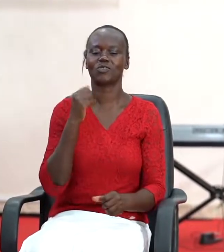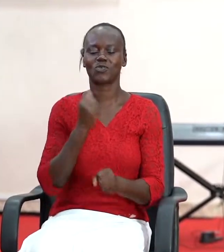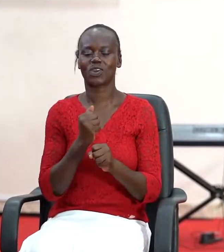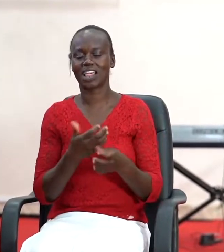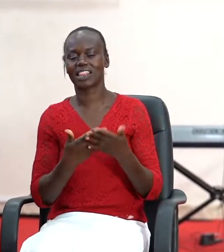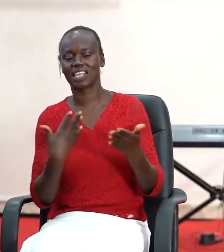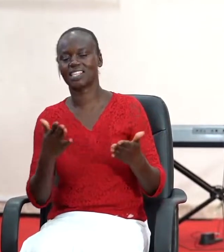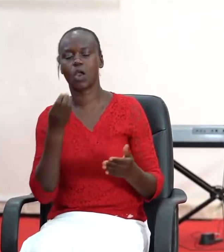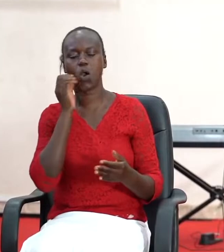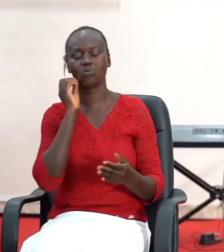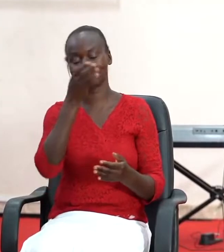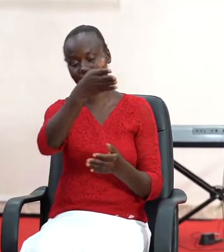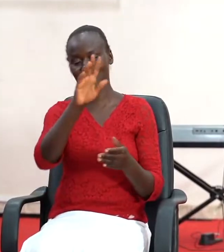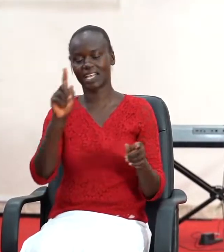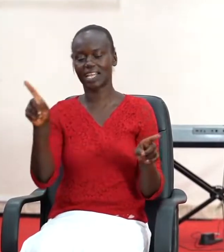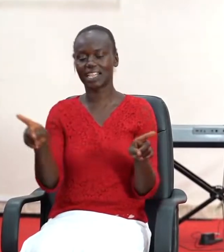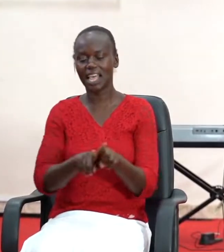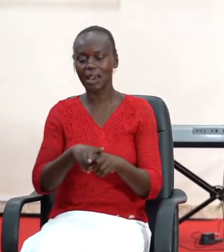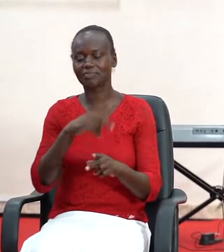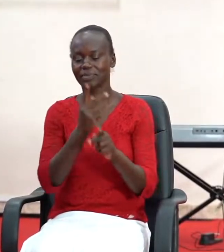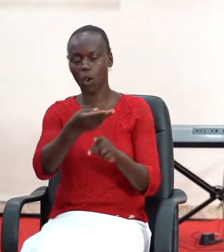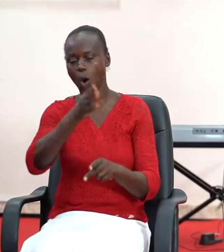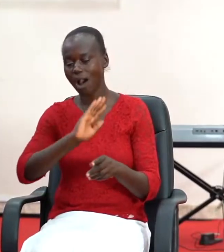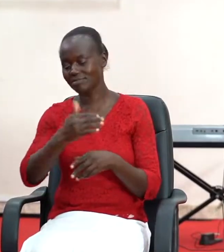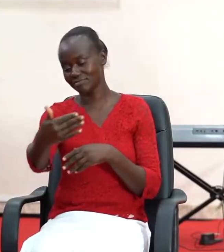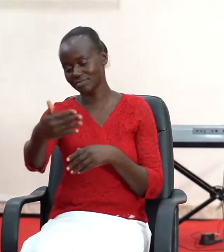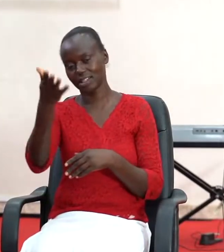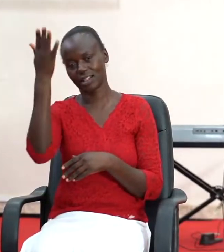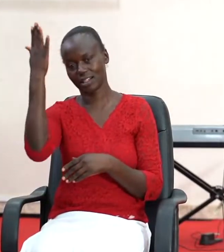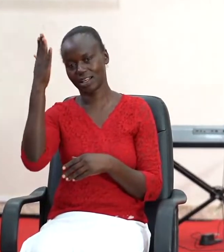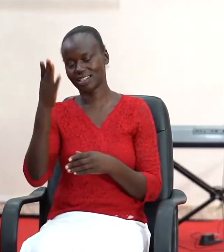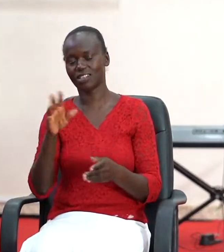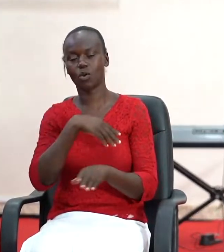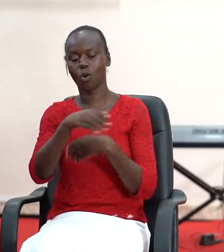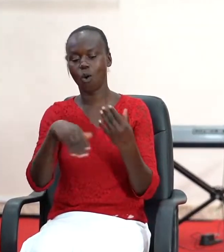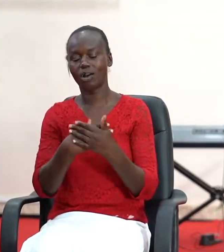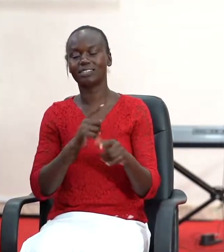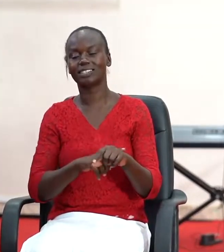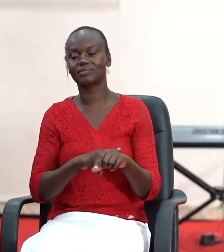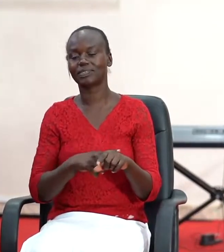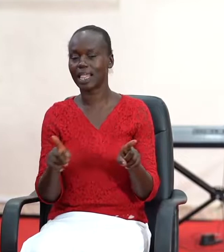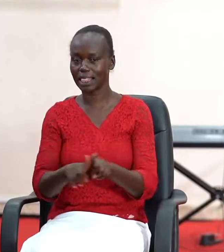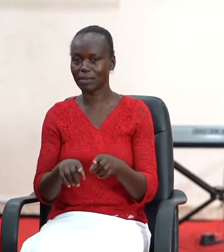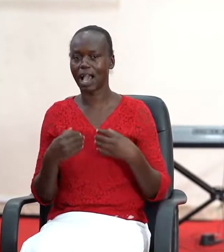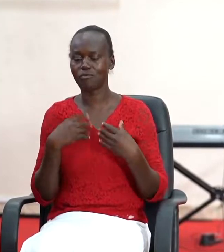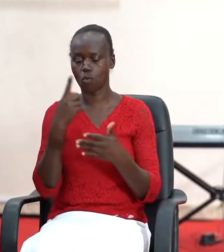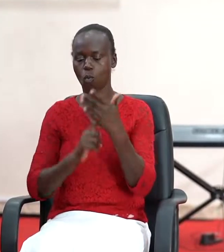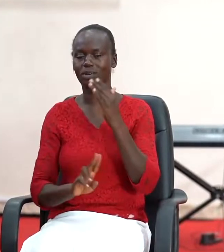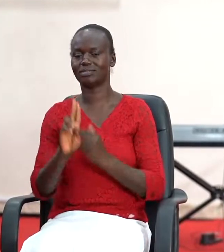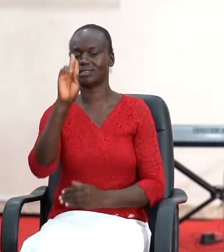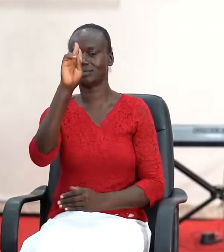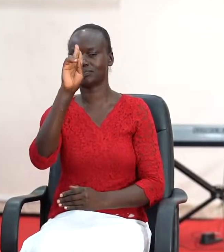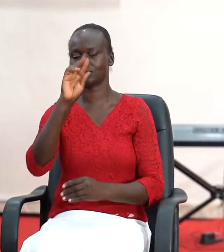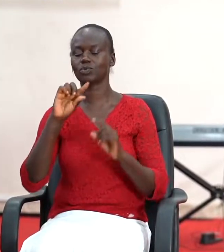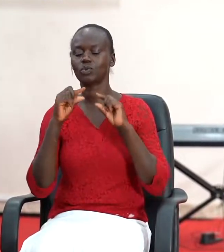tu to keep God pia hapo mbele yetu. Yeye ndiye atatuguide through hii situation yote. Alafu pia tuko na WhatsApp group